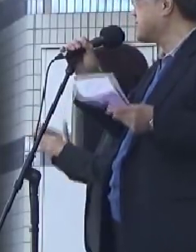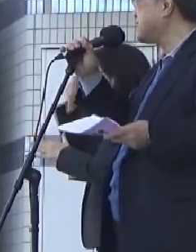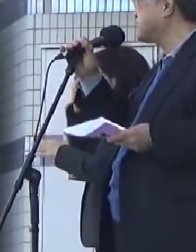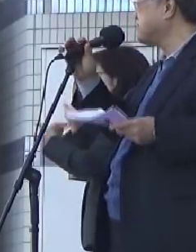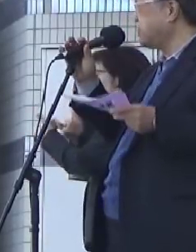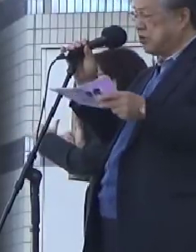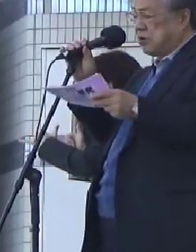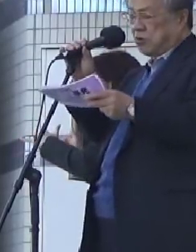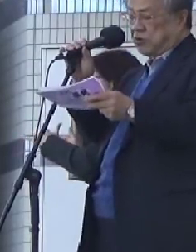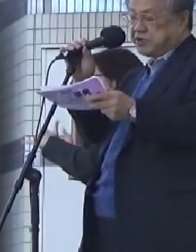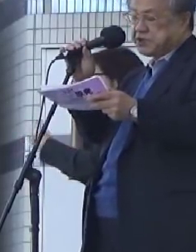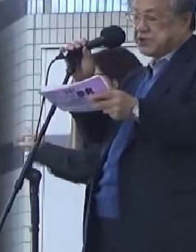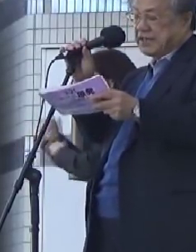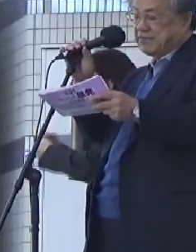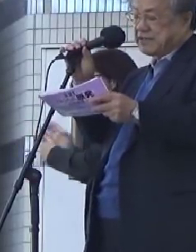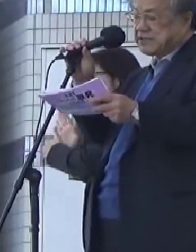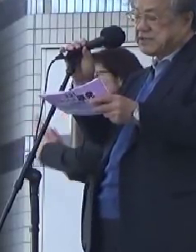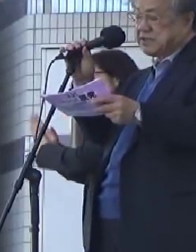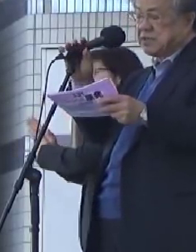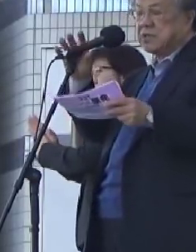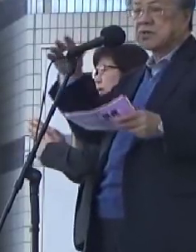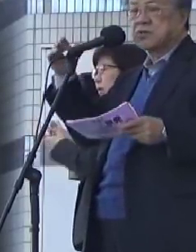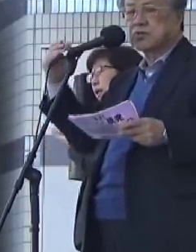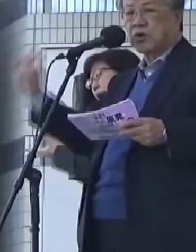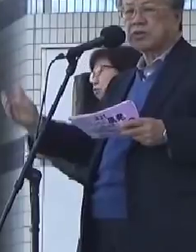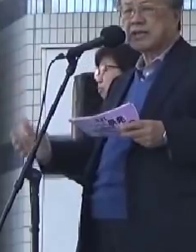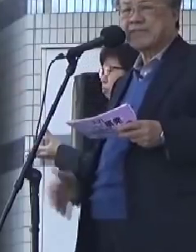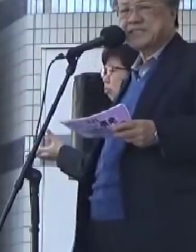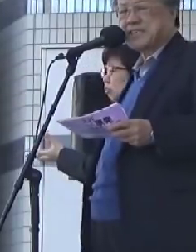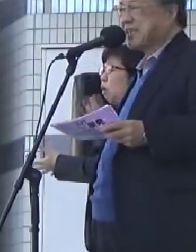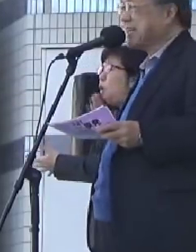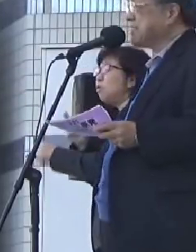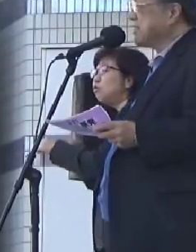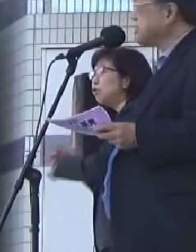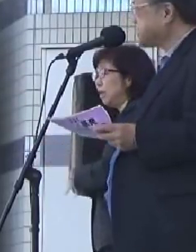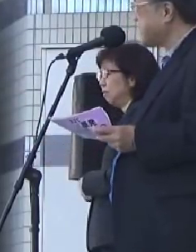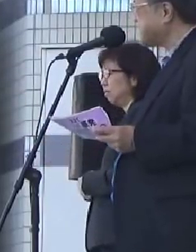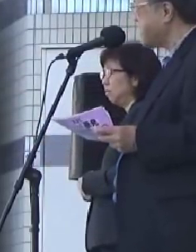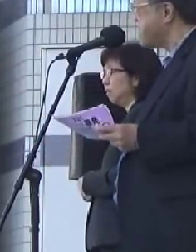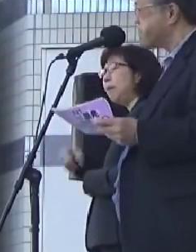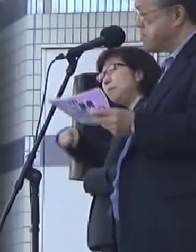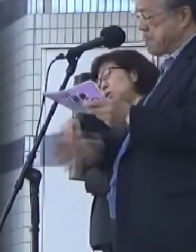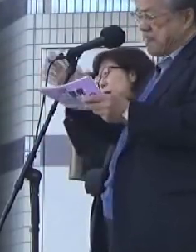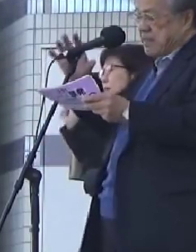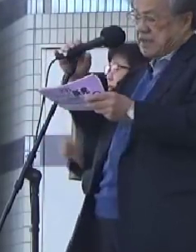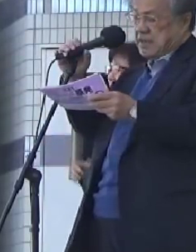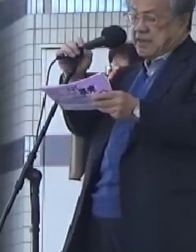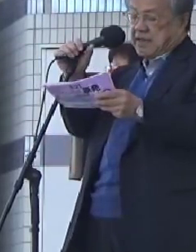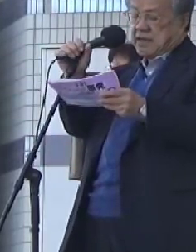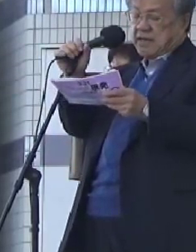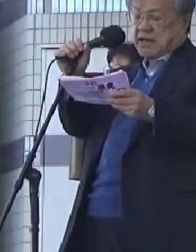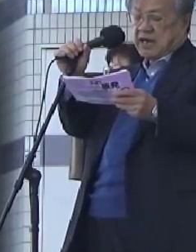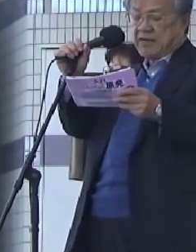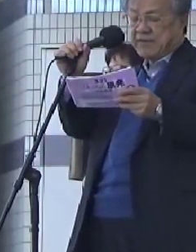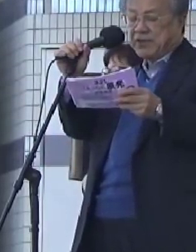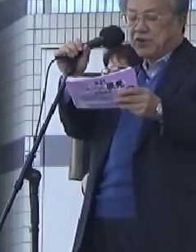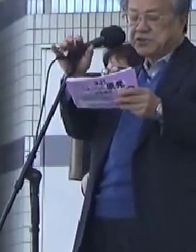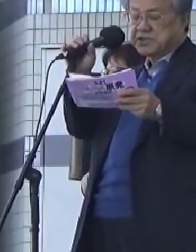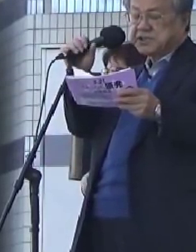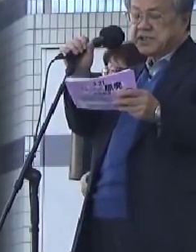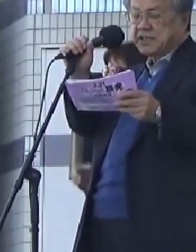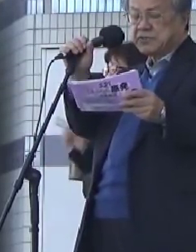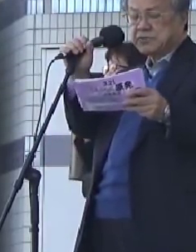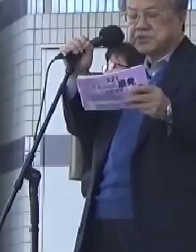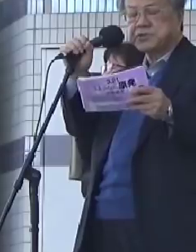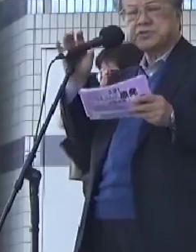9条改悪の本質であります。こんな安倍政権許せません。安倍